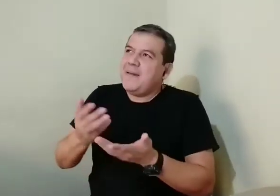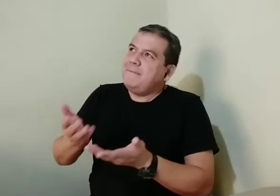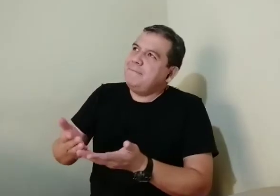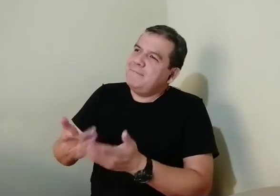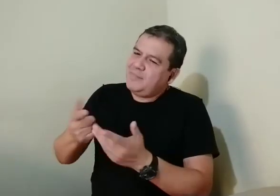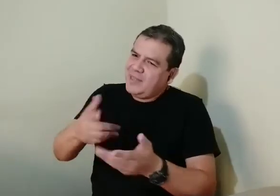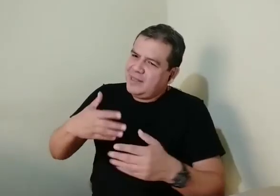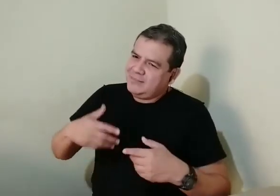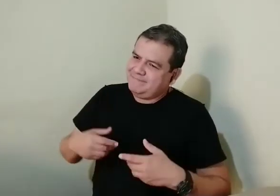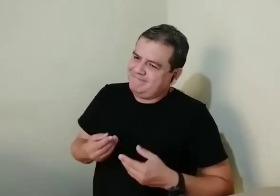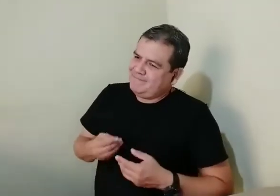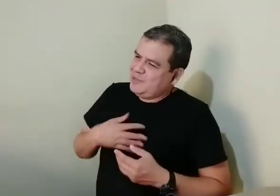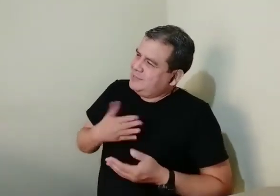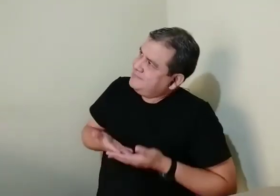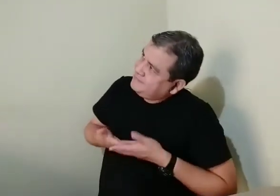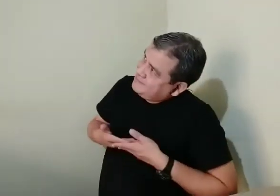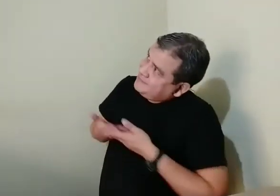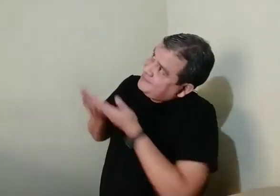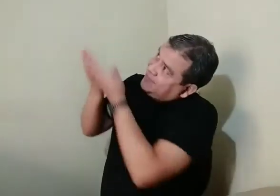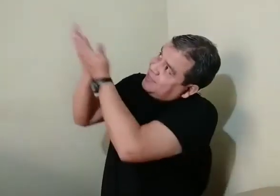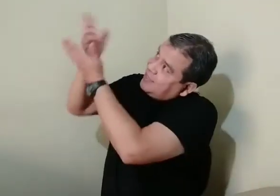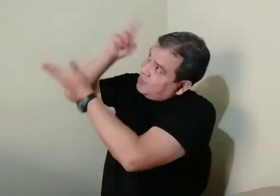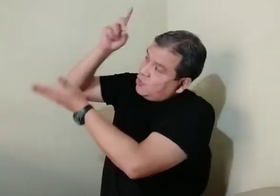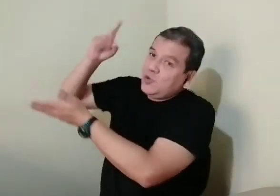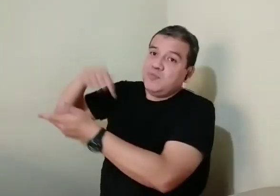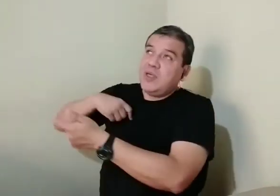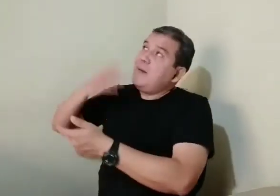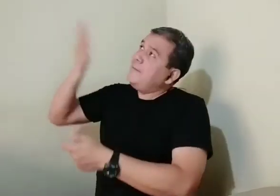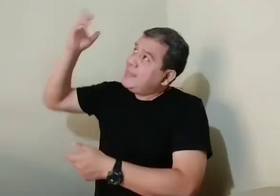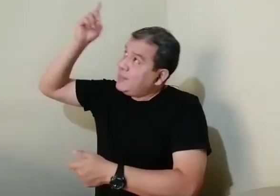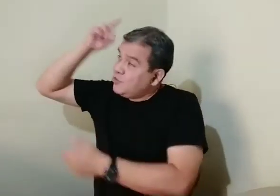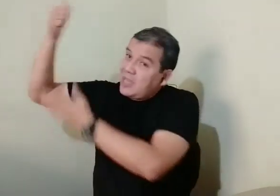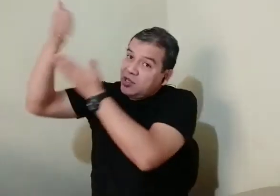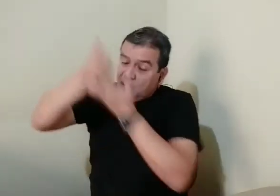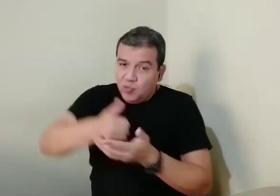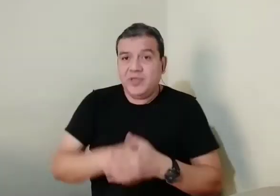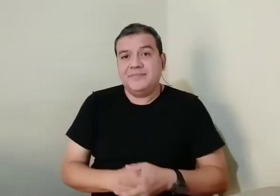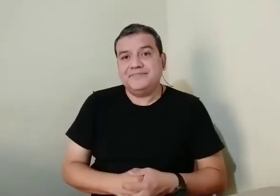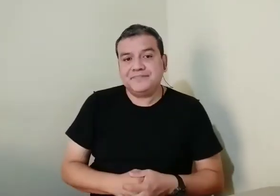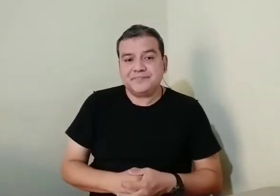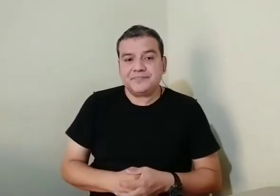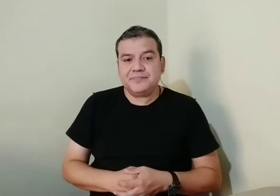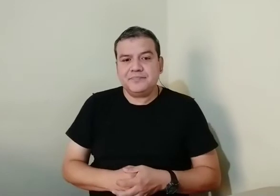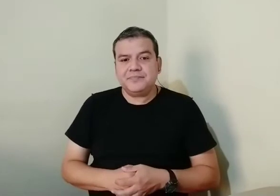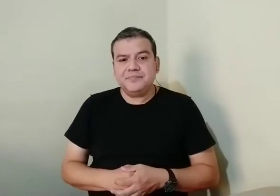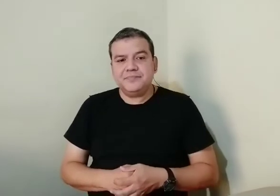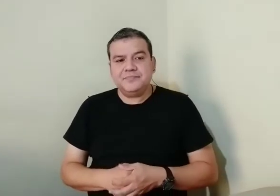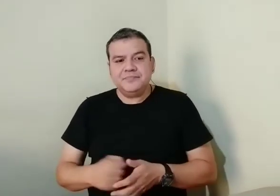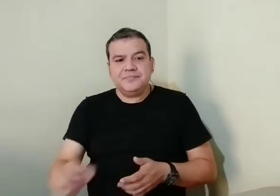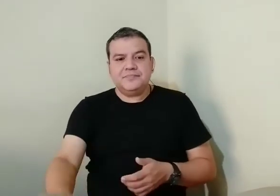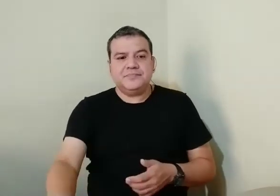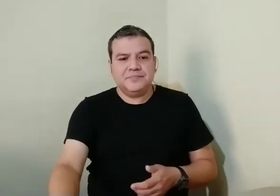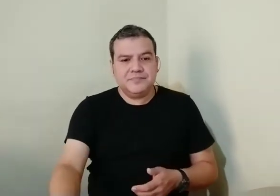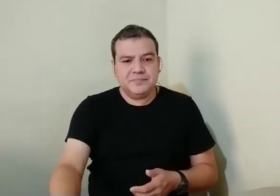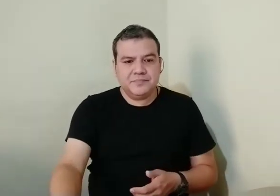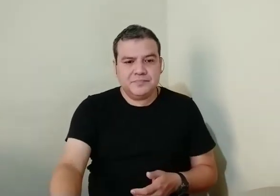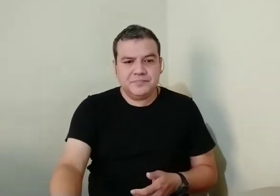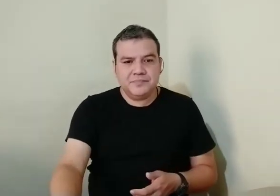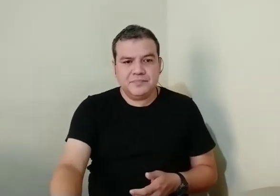probable que los padres que imparten esta educación critiquen a los anteriores.